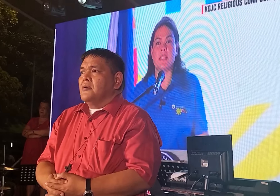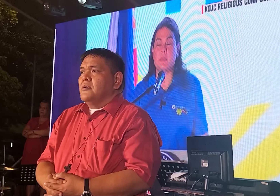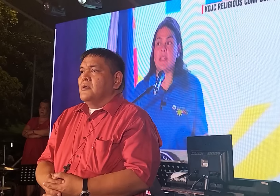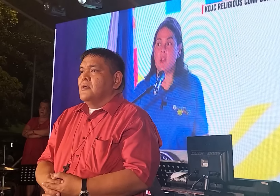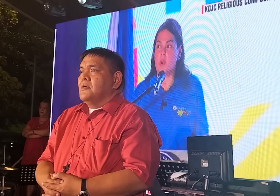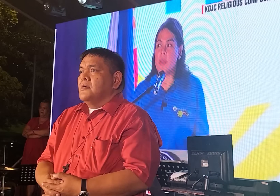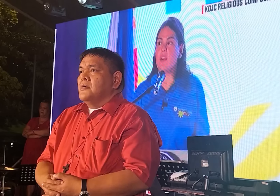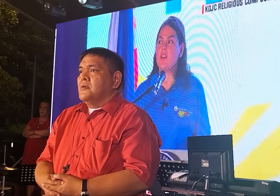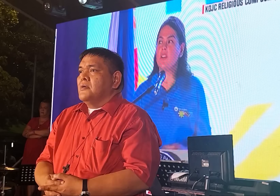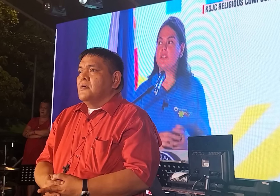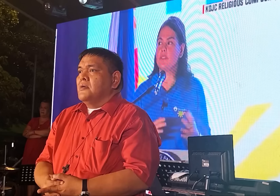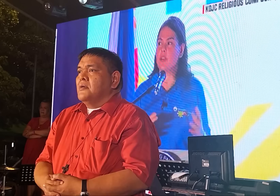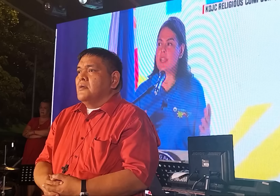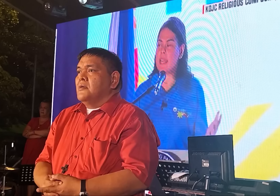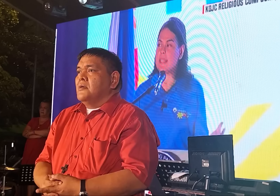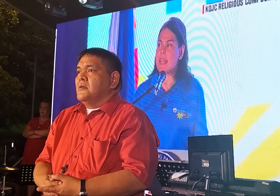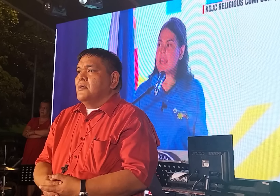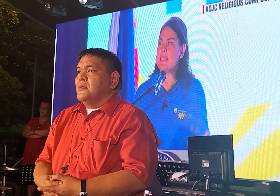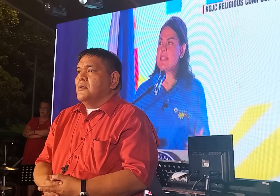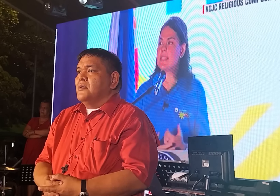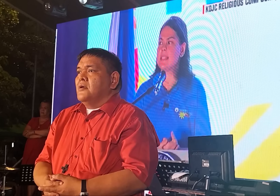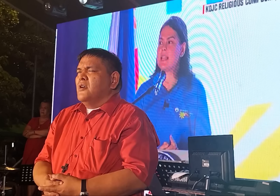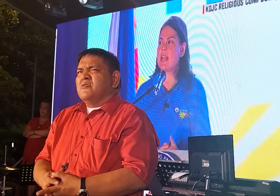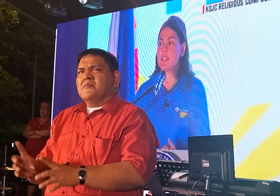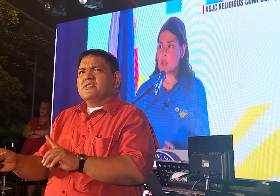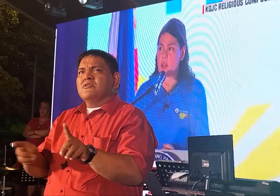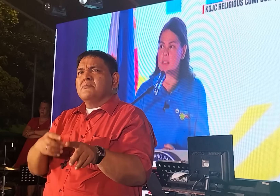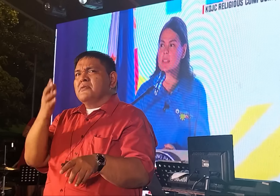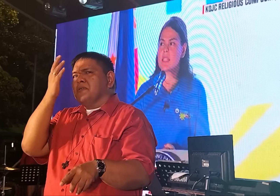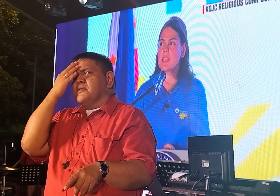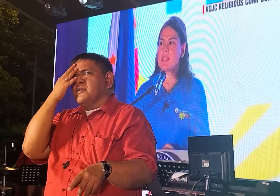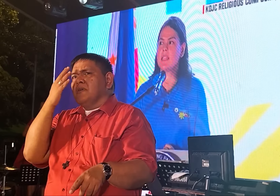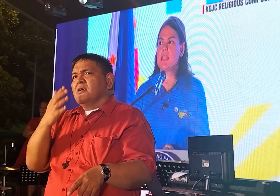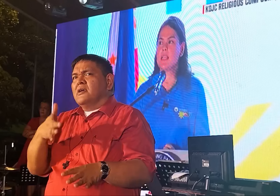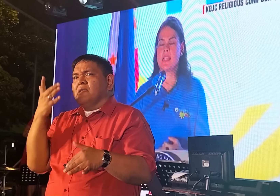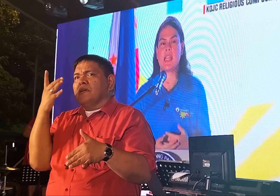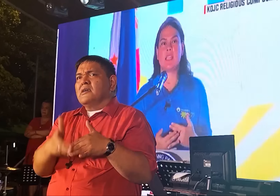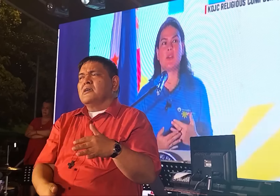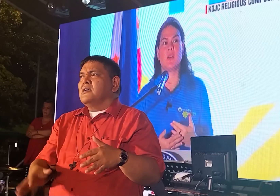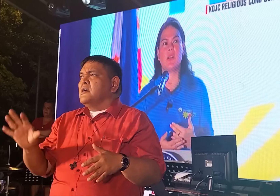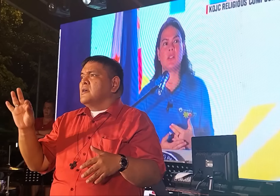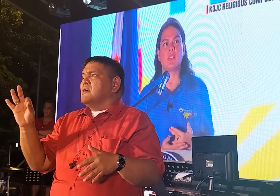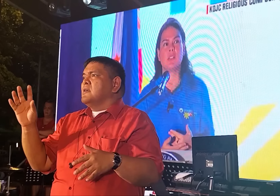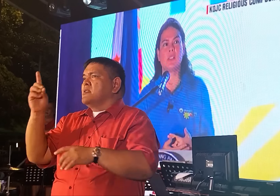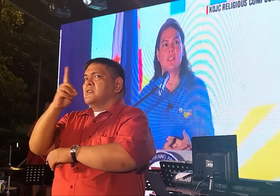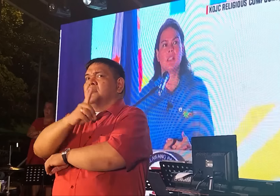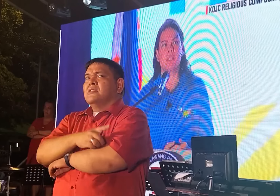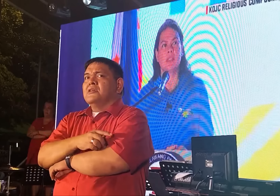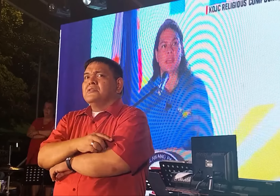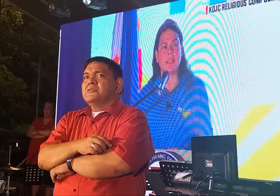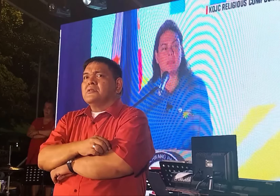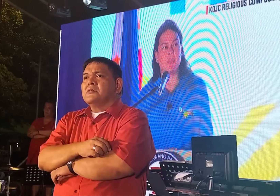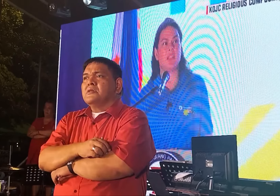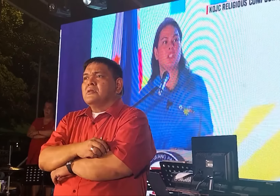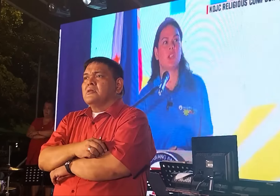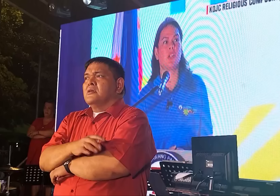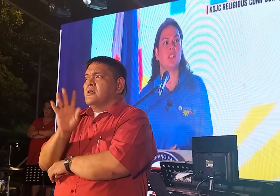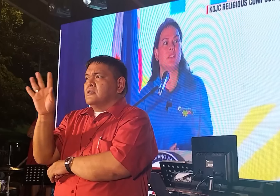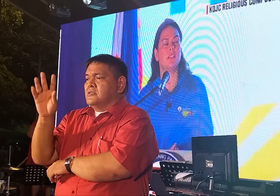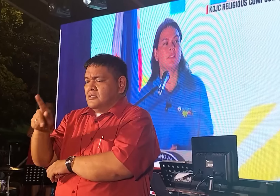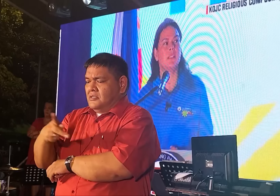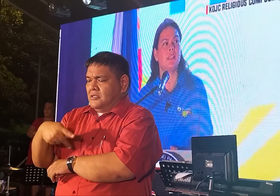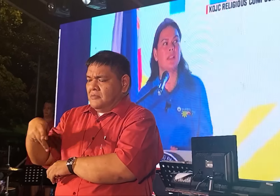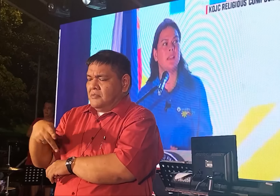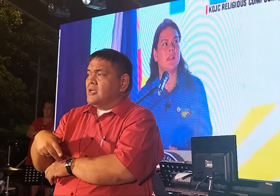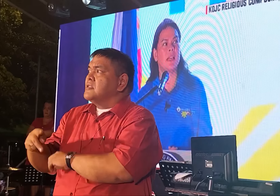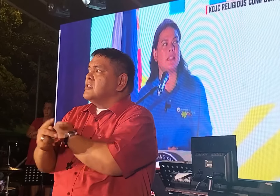know, this has been going on for 9 days, ang assault sa inyong Kingdom